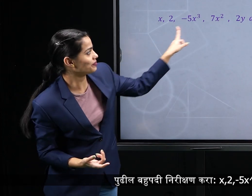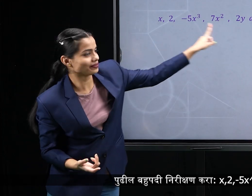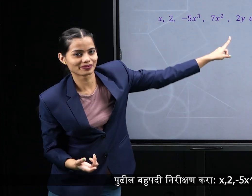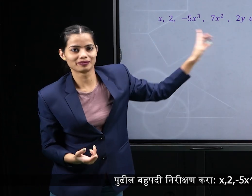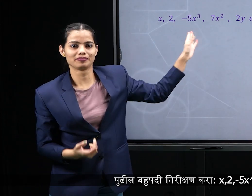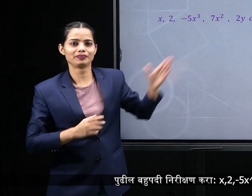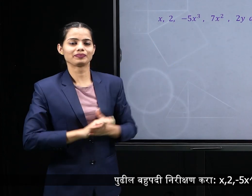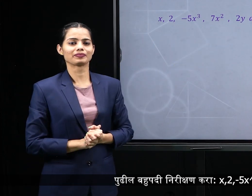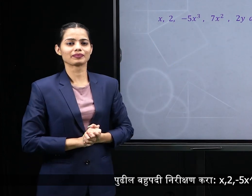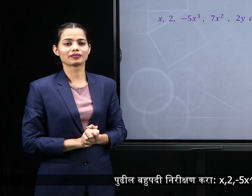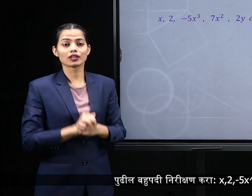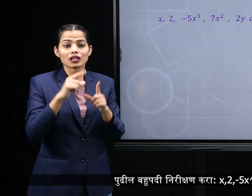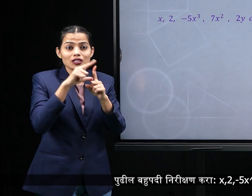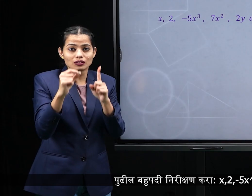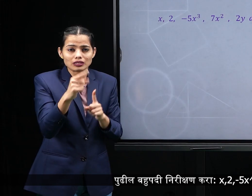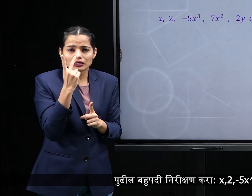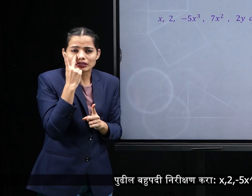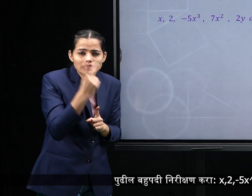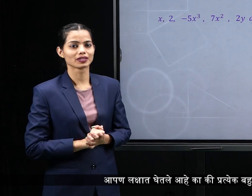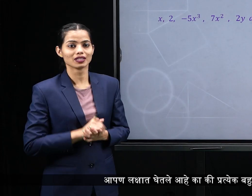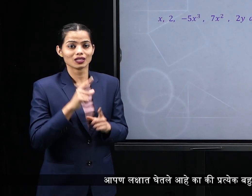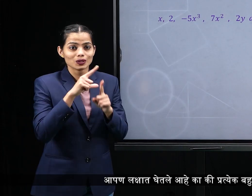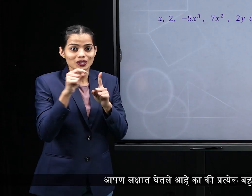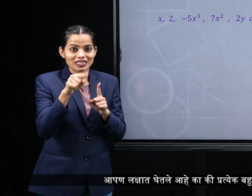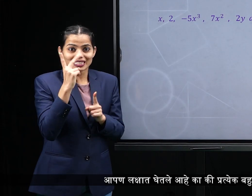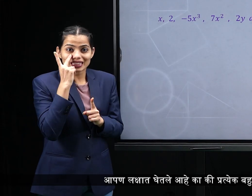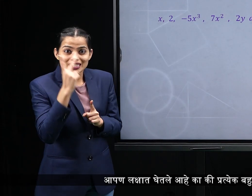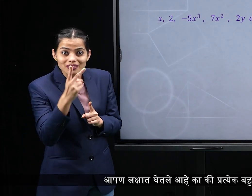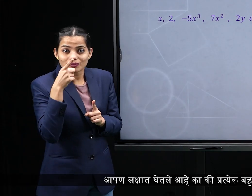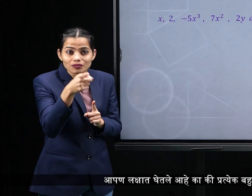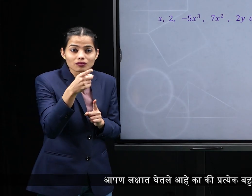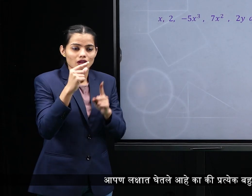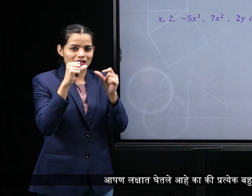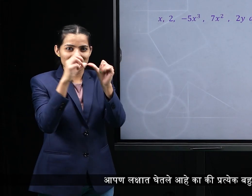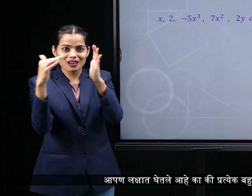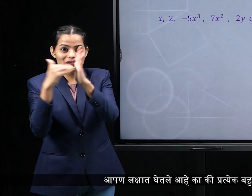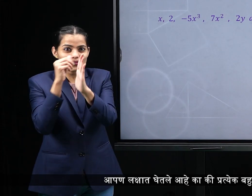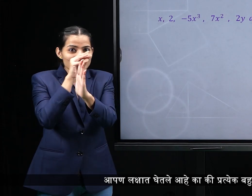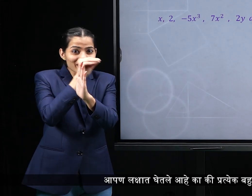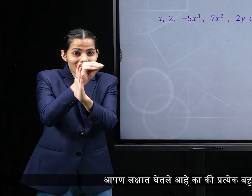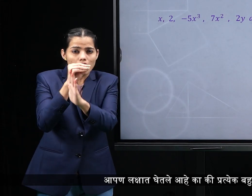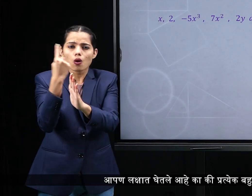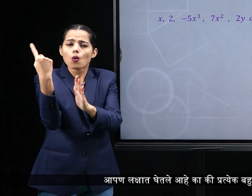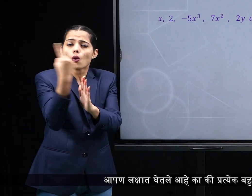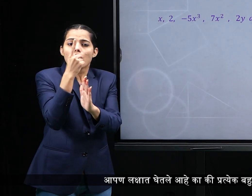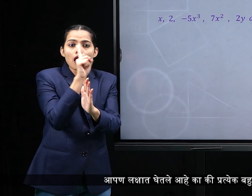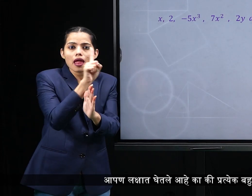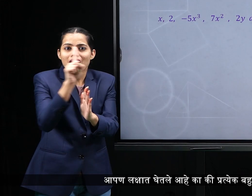7x², 2y आणि t पॉवर 4. आपण लक्षात घेतले आहे की प्रत्येक बहुपदीमध्ये